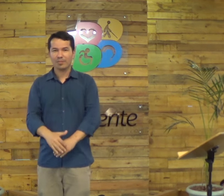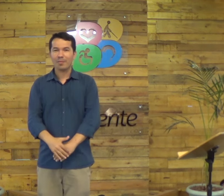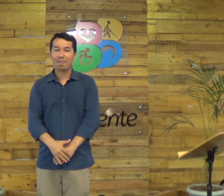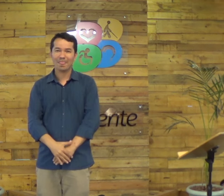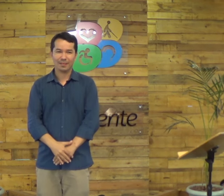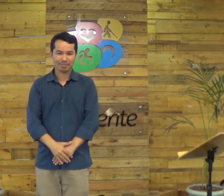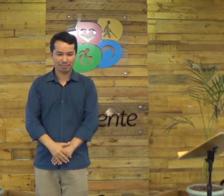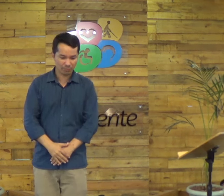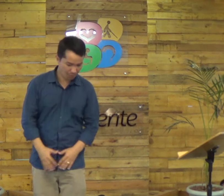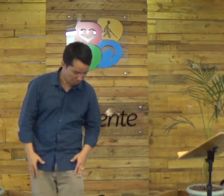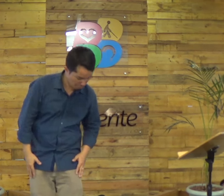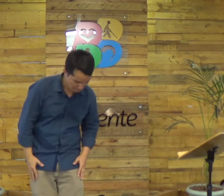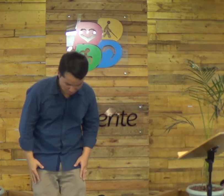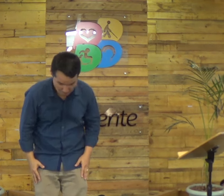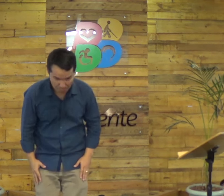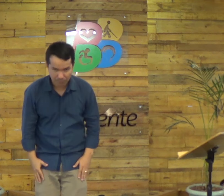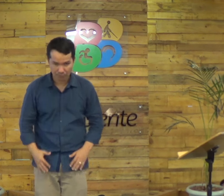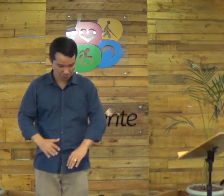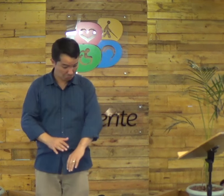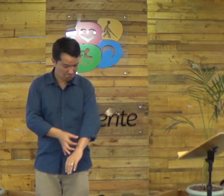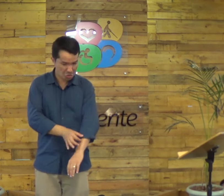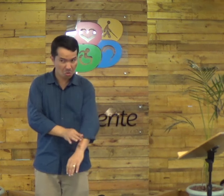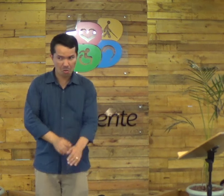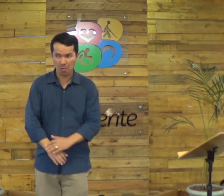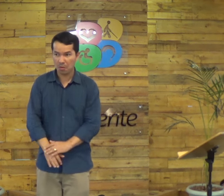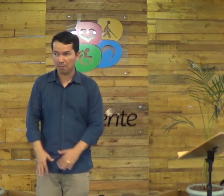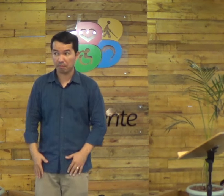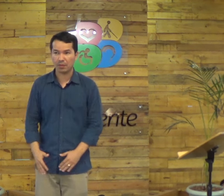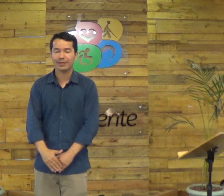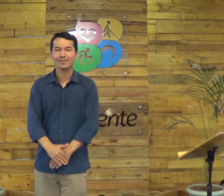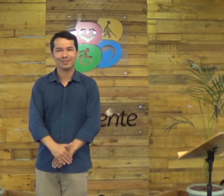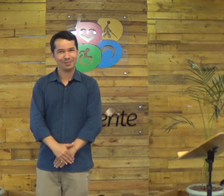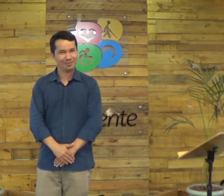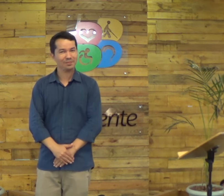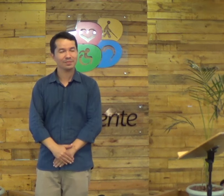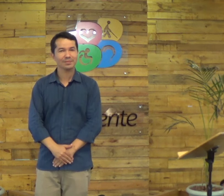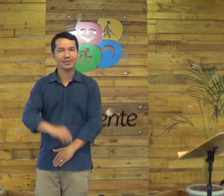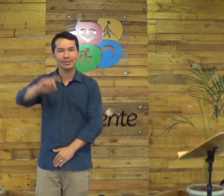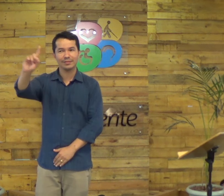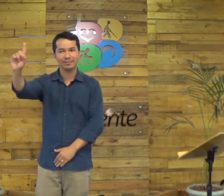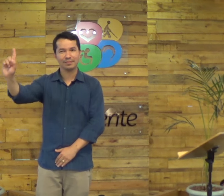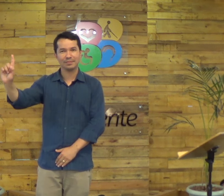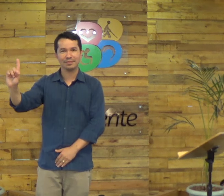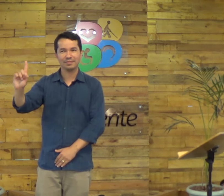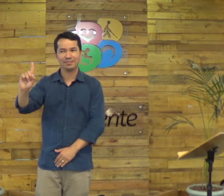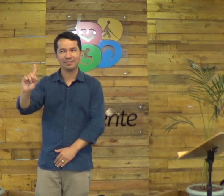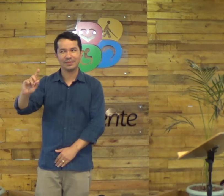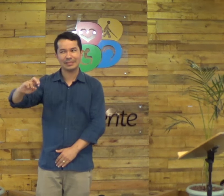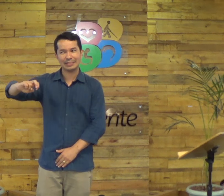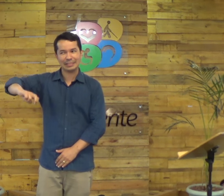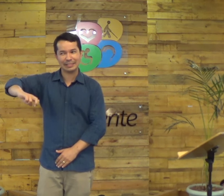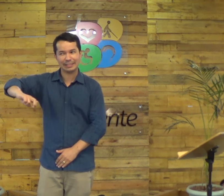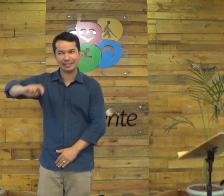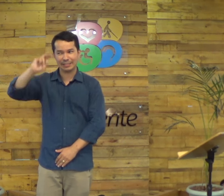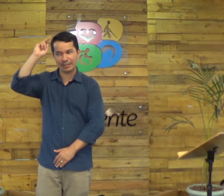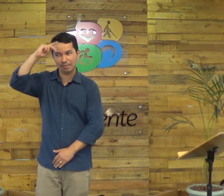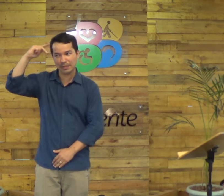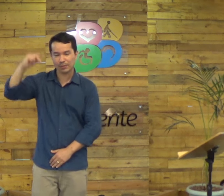com o meu cabelo lá, sentei, vei se o piso estava ajeitado, dobrei a mão da minha camisa, chega o Pascoal, senti do meu